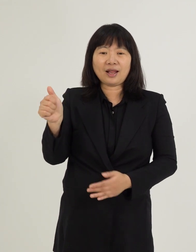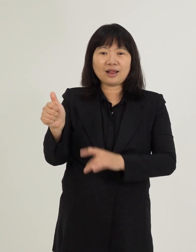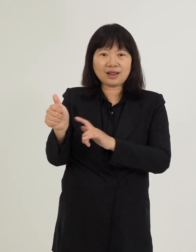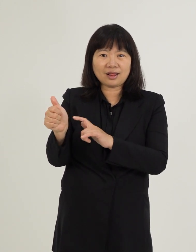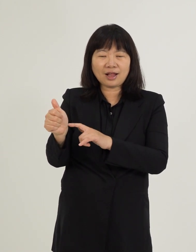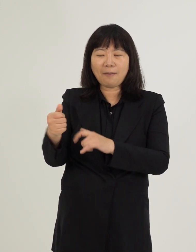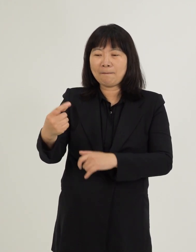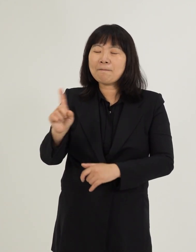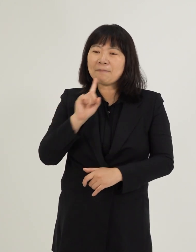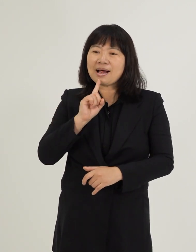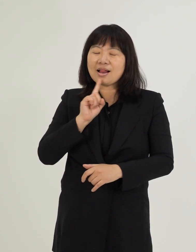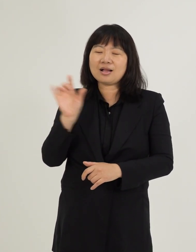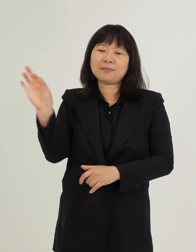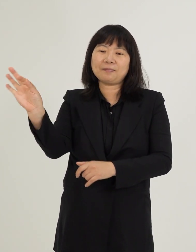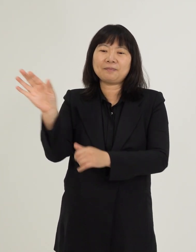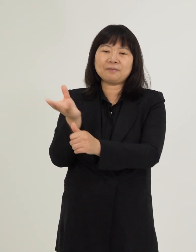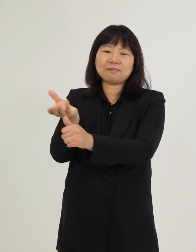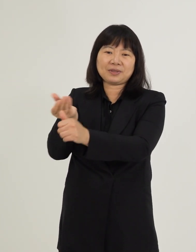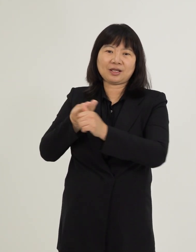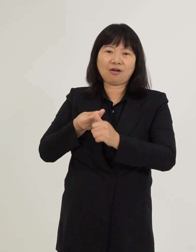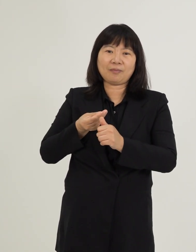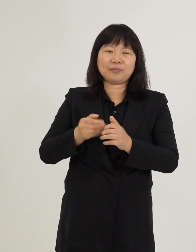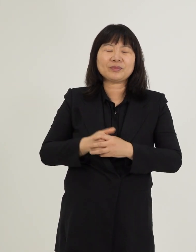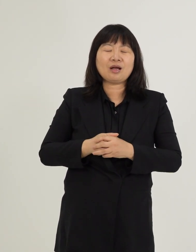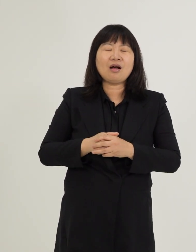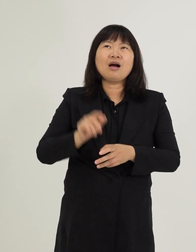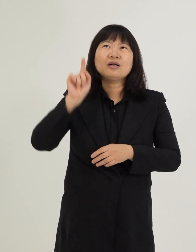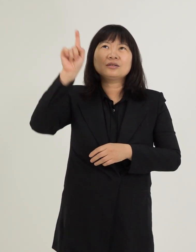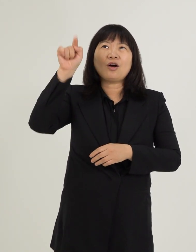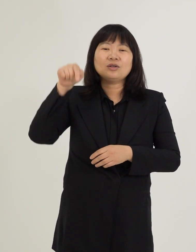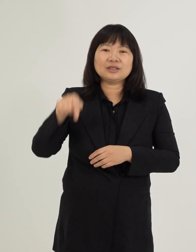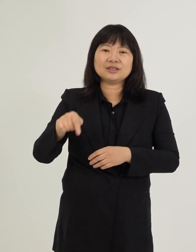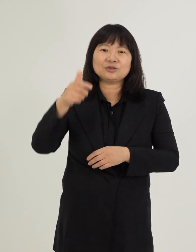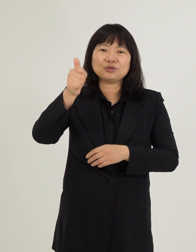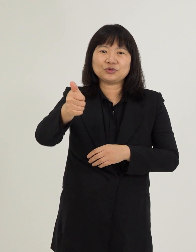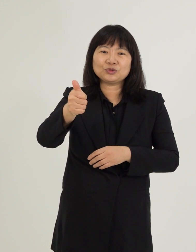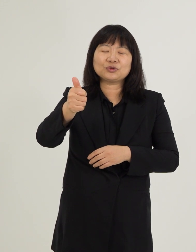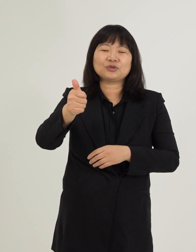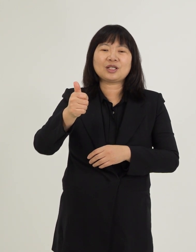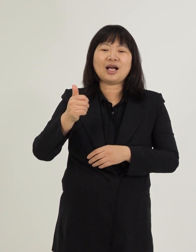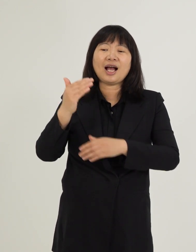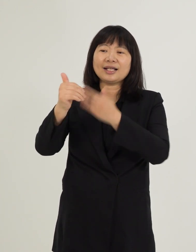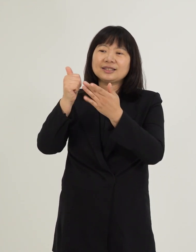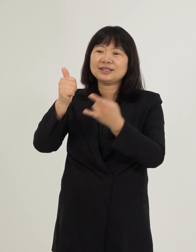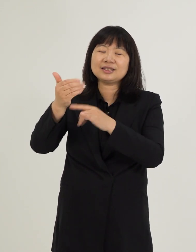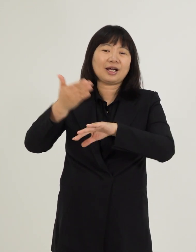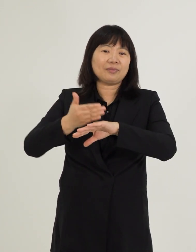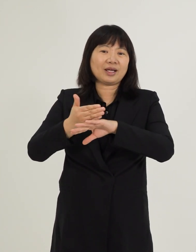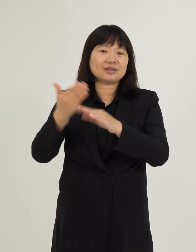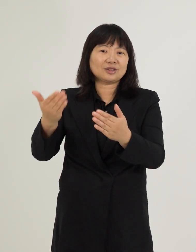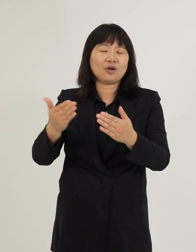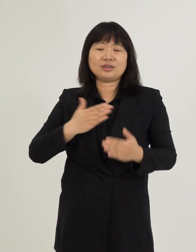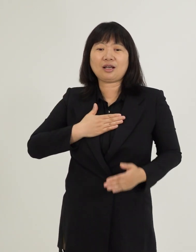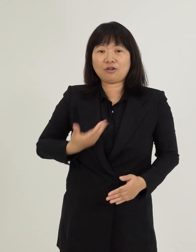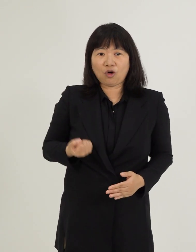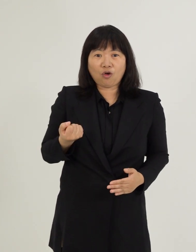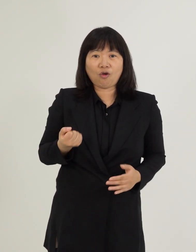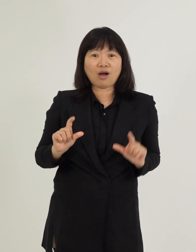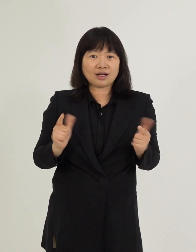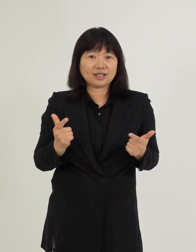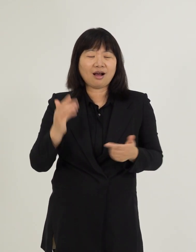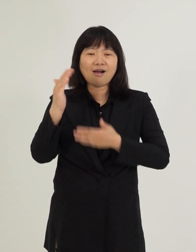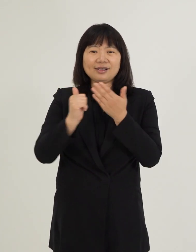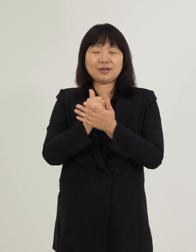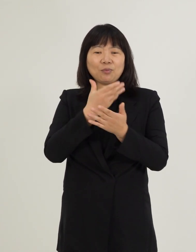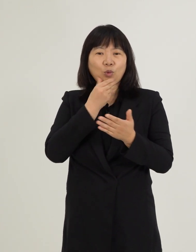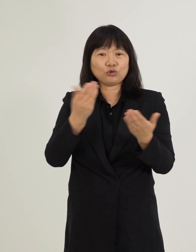천지의 주제이신 하나님께 감사하노라. 그 말은 무슨 뜻인가 하면 내 거 아니다. 하나님이 복을